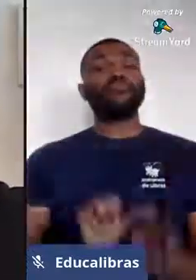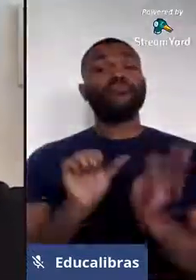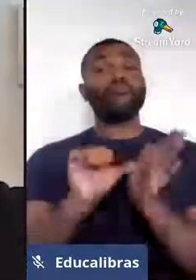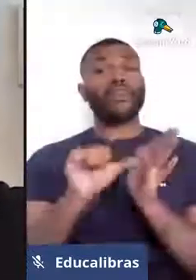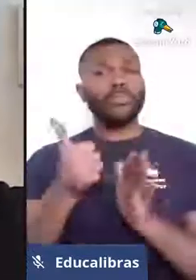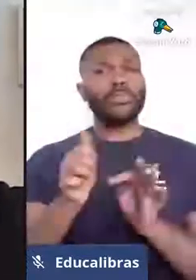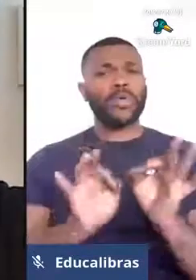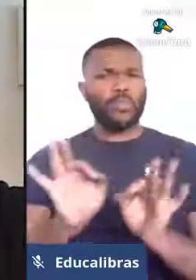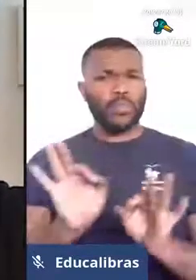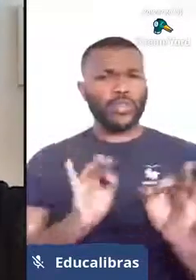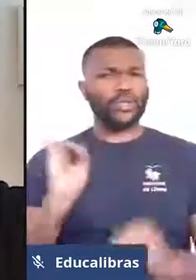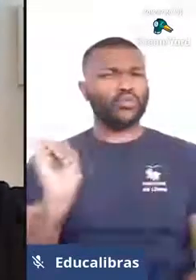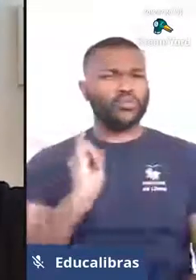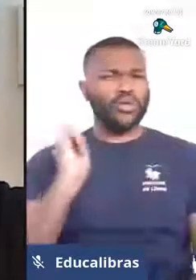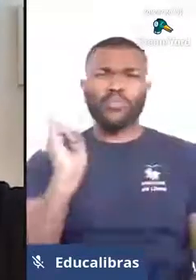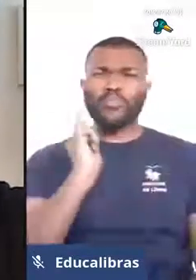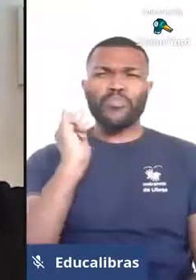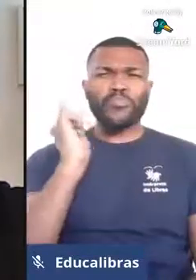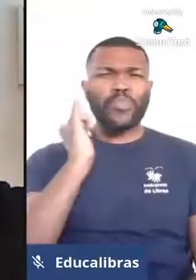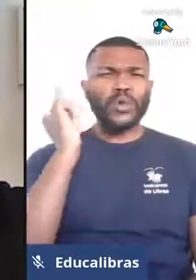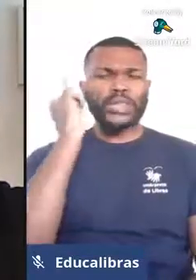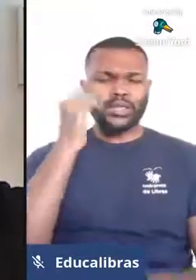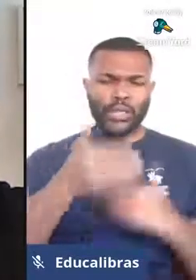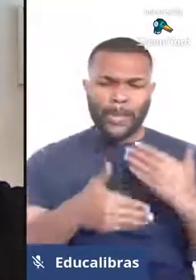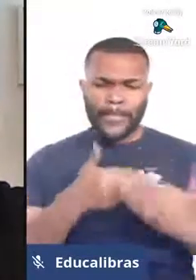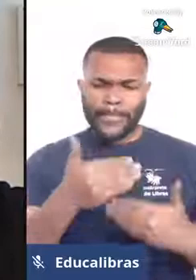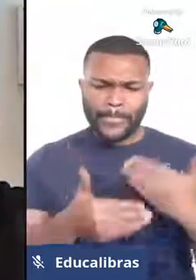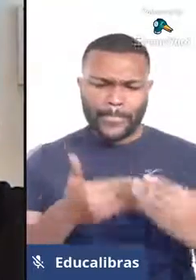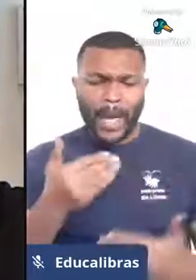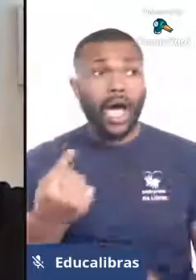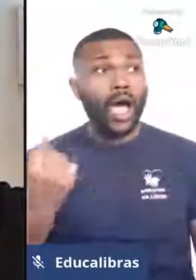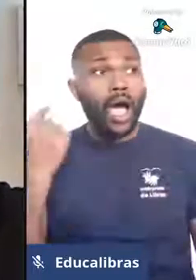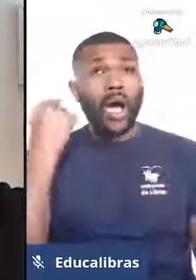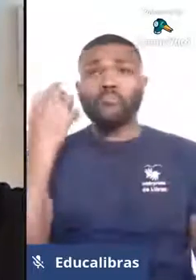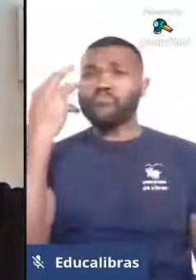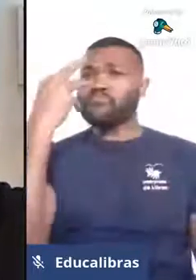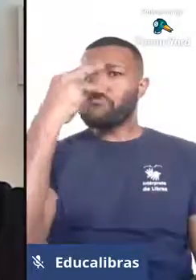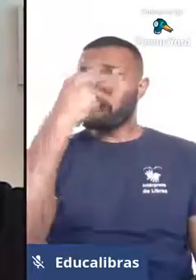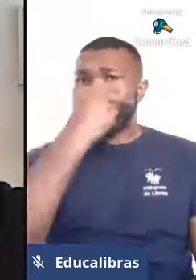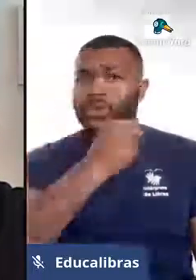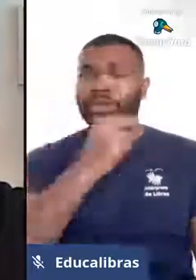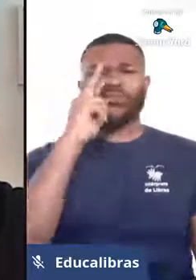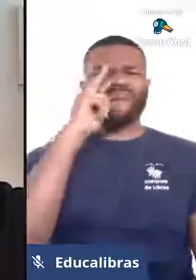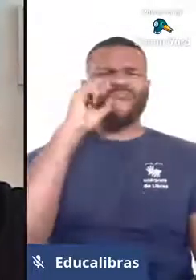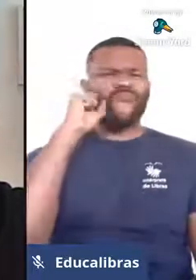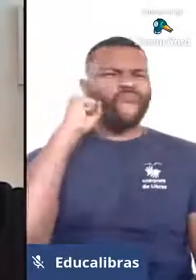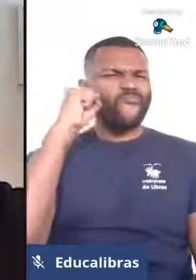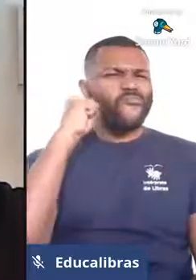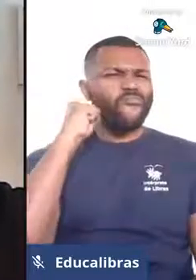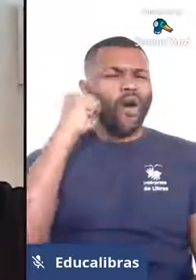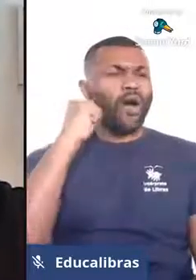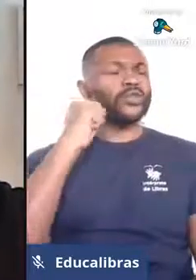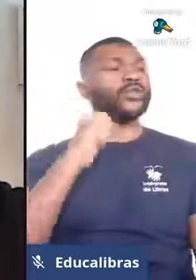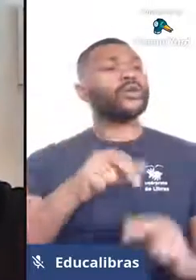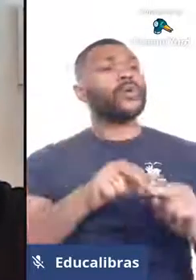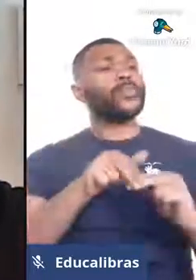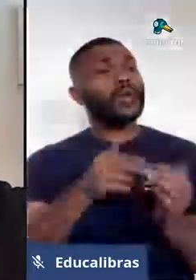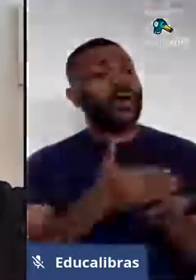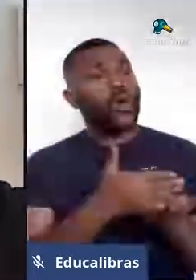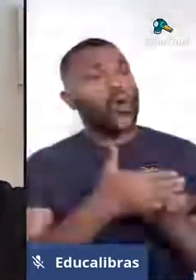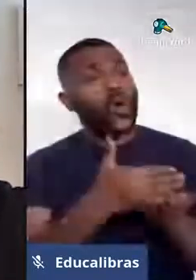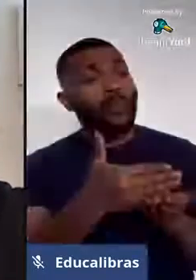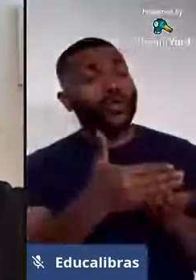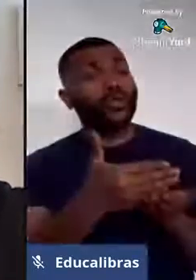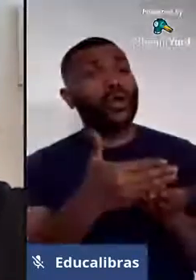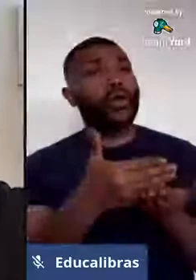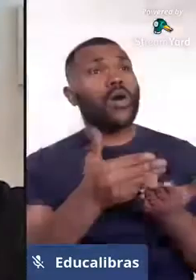nós levamos adiante. E era muito bonito e muito potente, porque ele nasceu de uma percepção que no